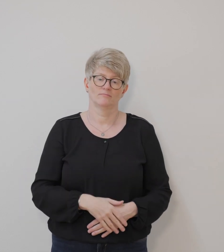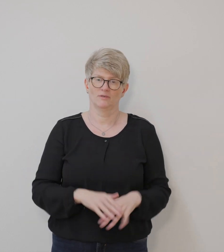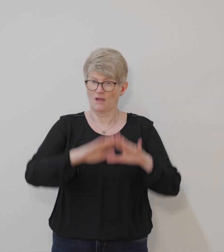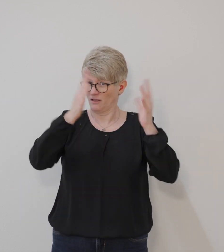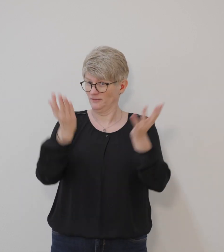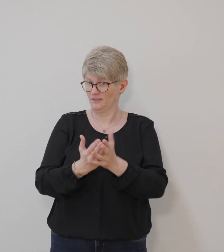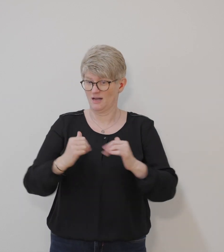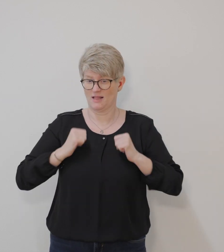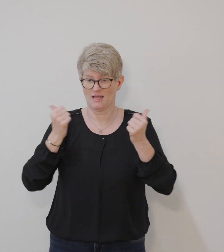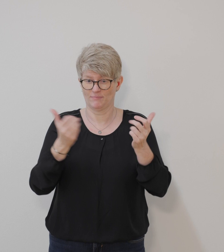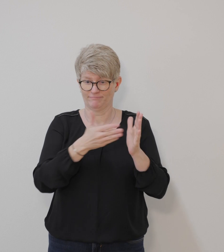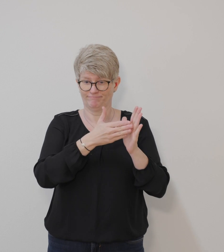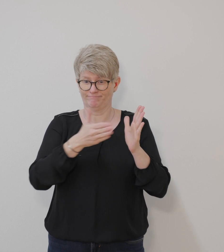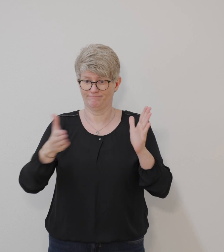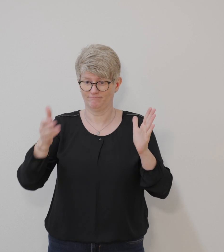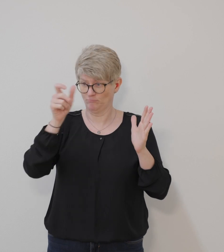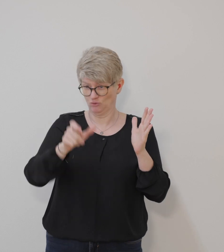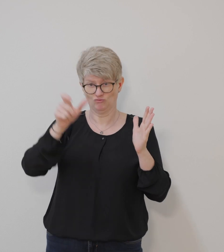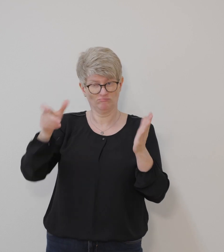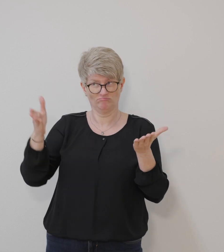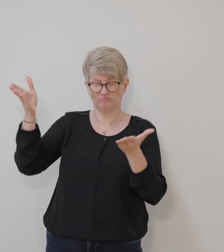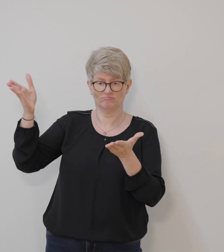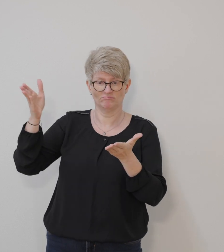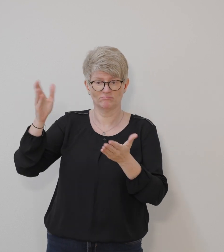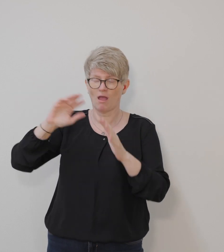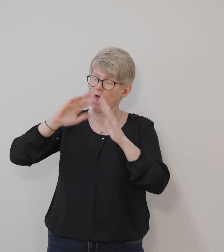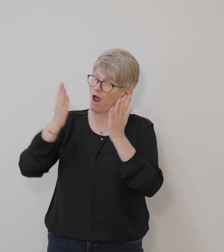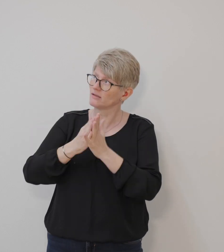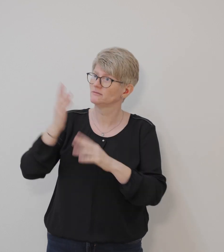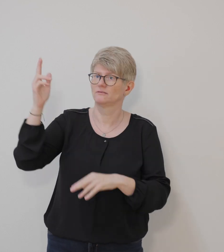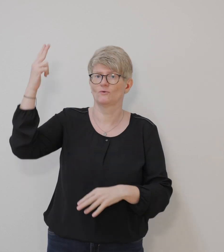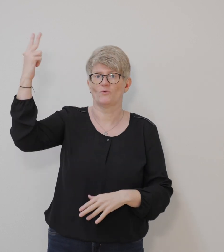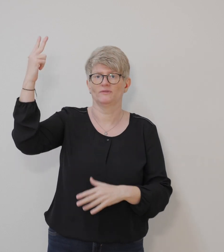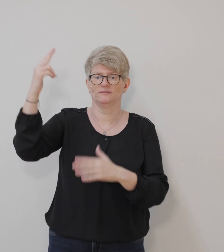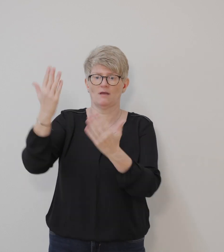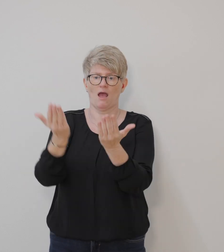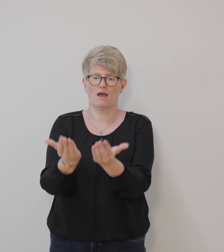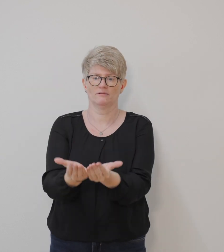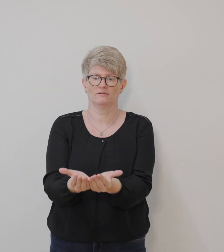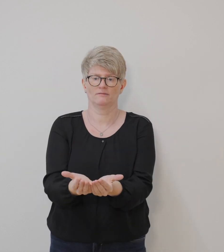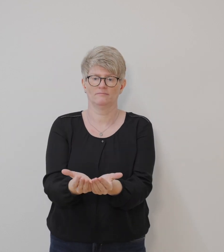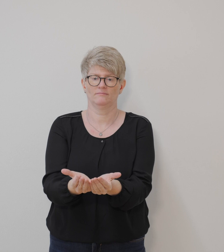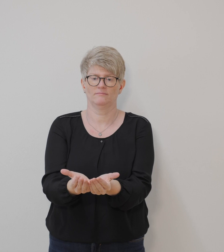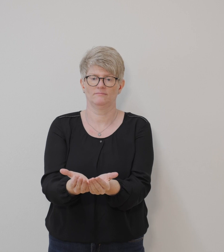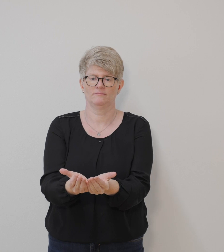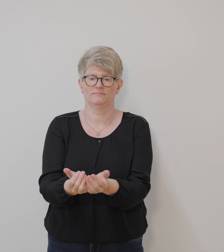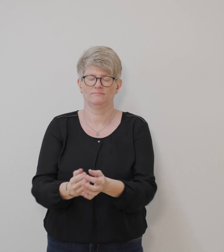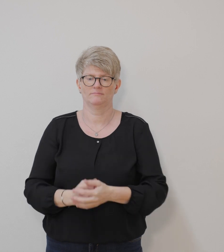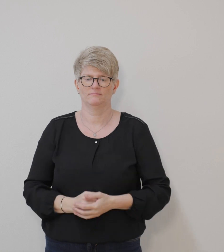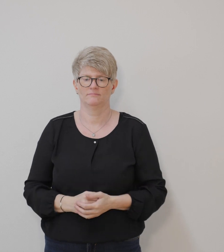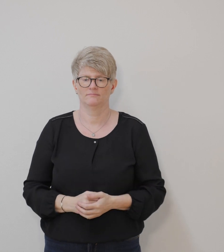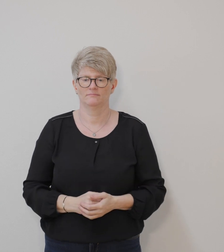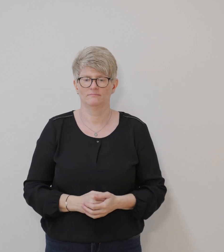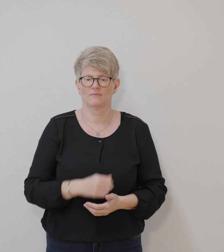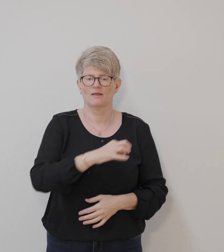Trauer, Geburt und Tod, die ganze Existenz des Menschen wie in einem Brennglas